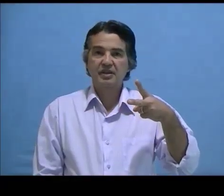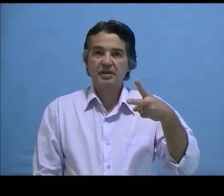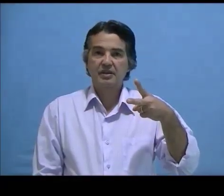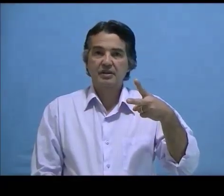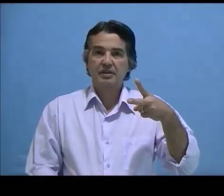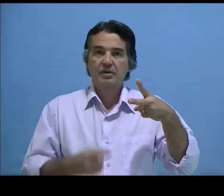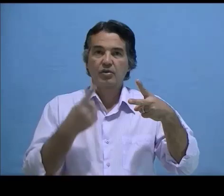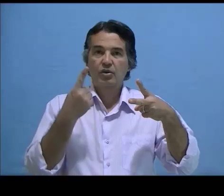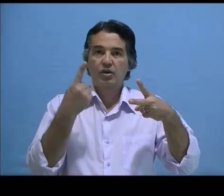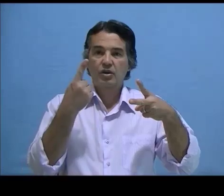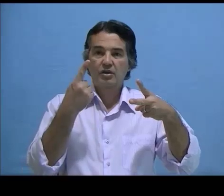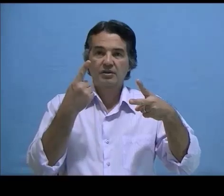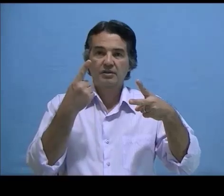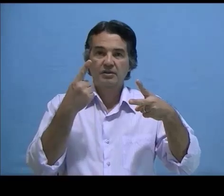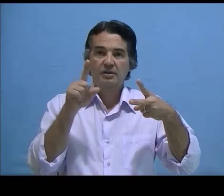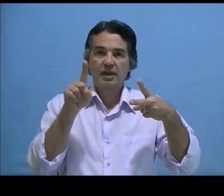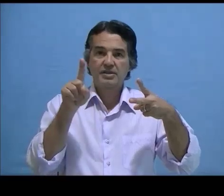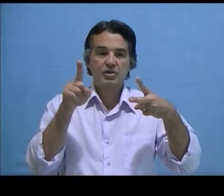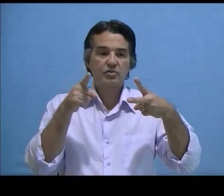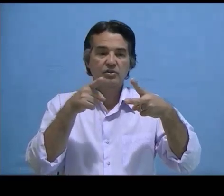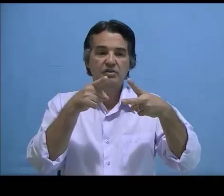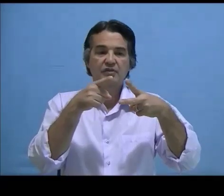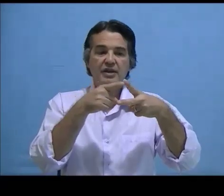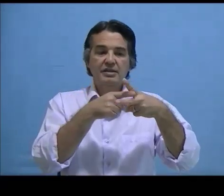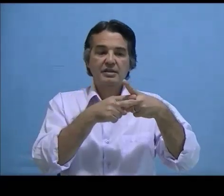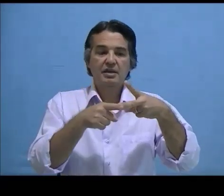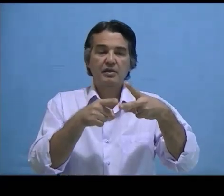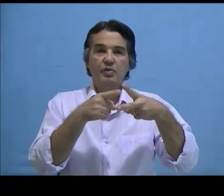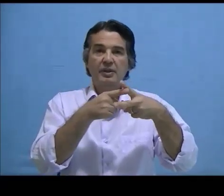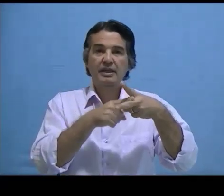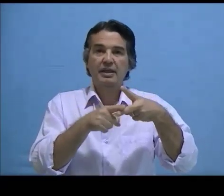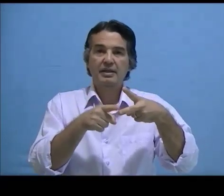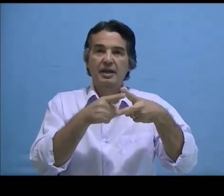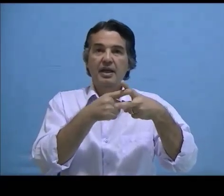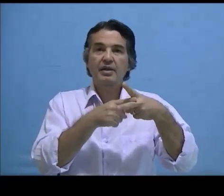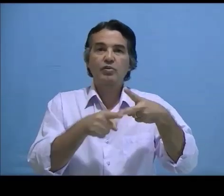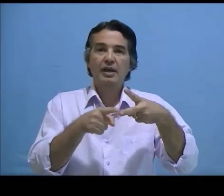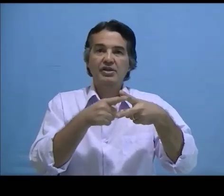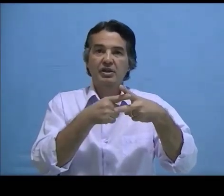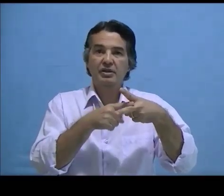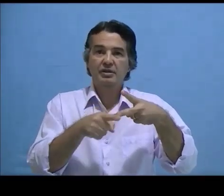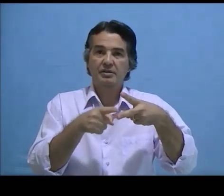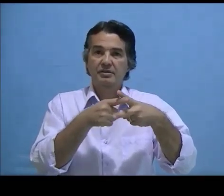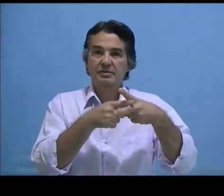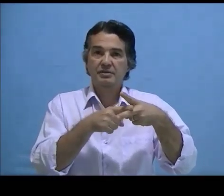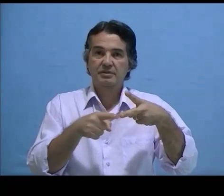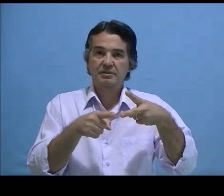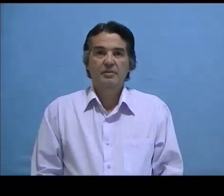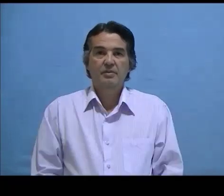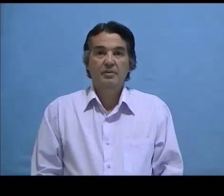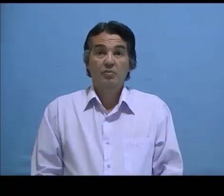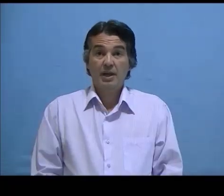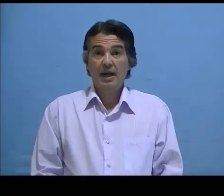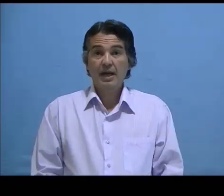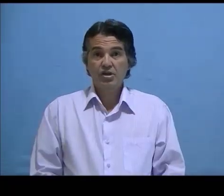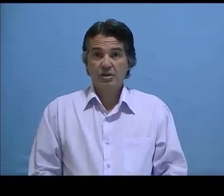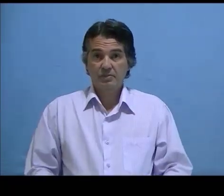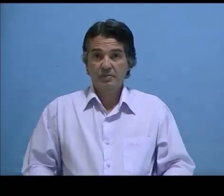V, coloca S1 e faz ângulo, para dar a angulagem. Uma caixa,